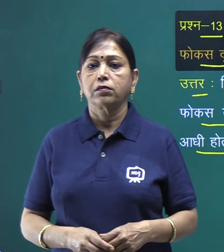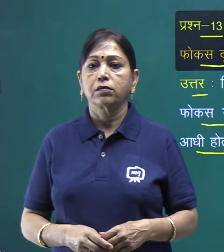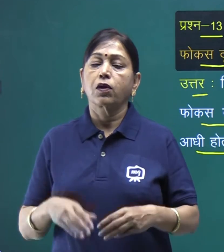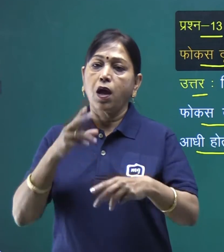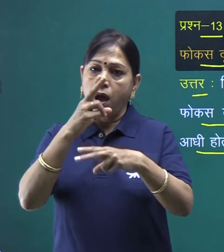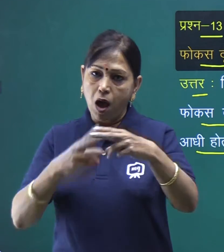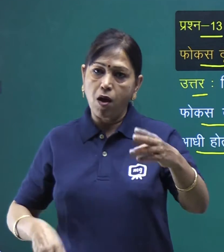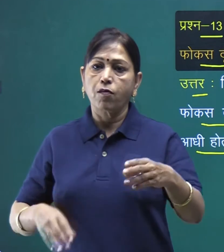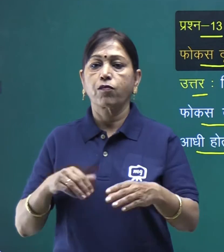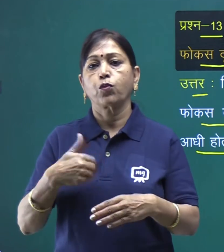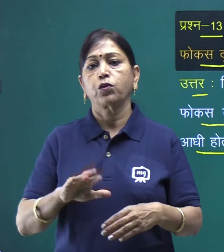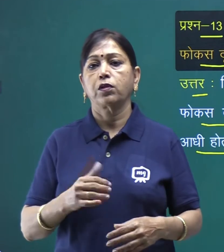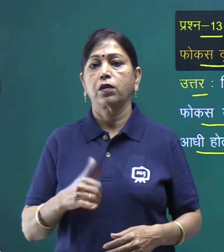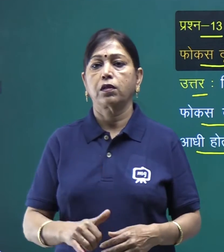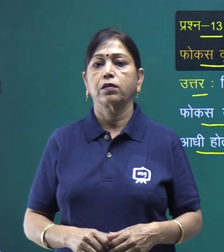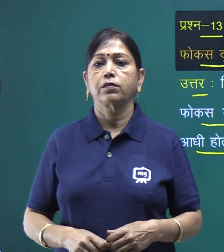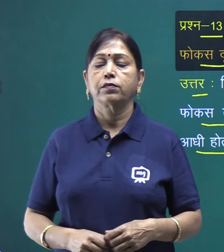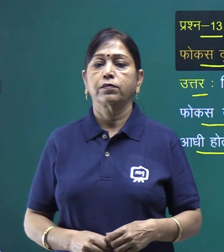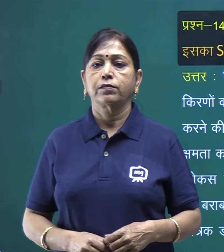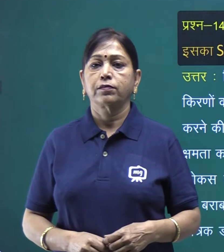आधी होती है।